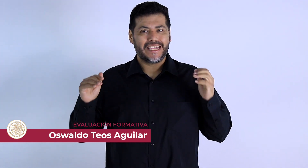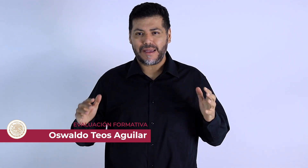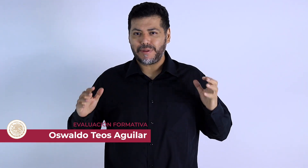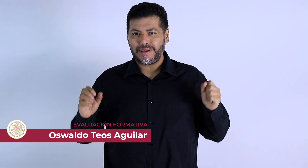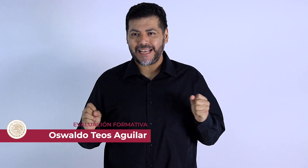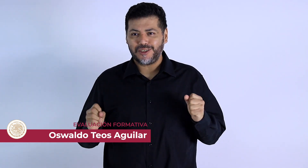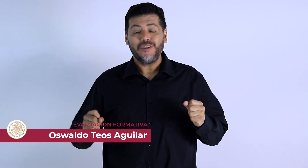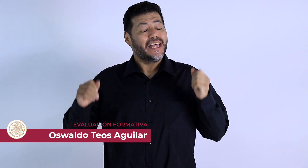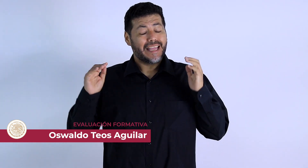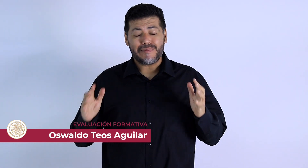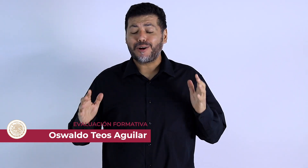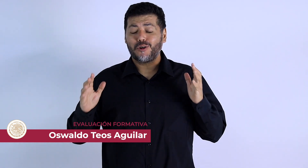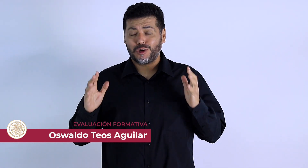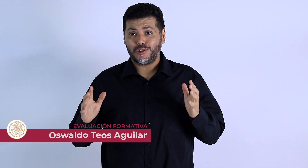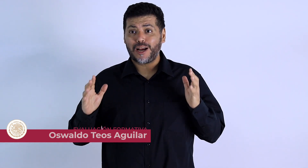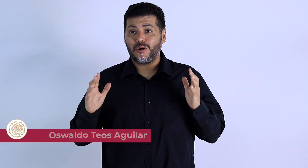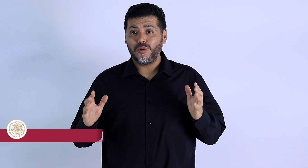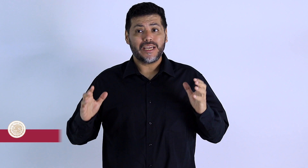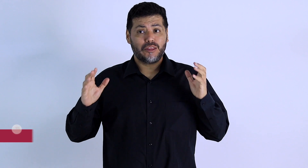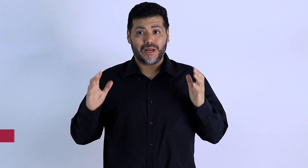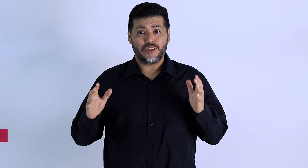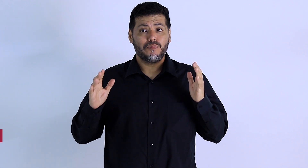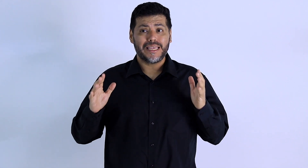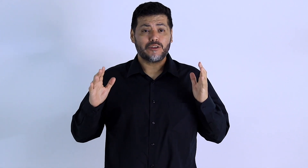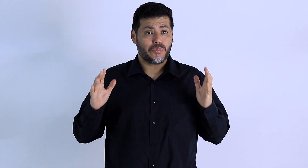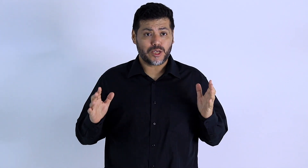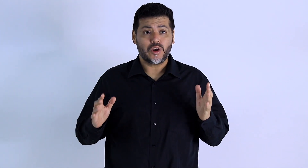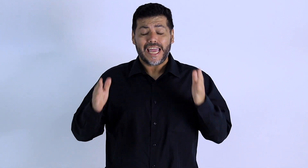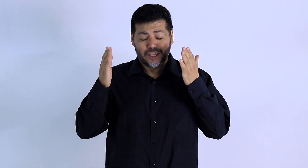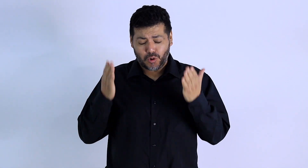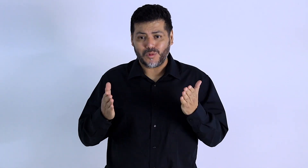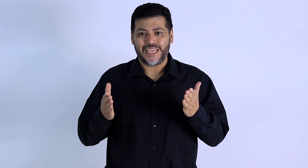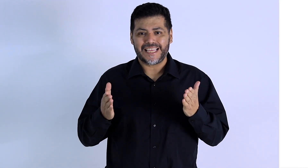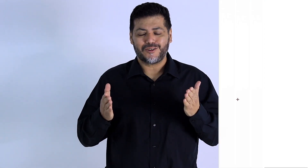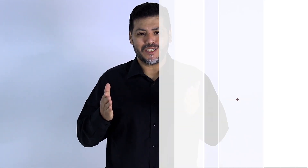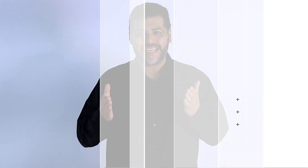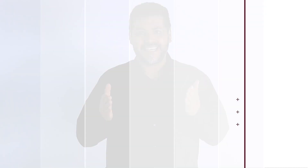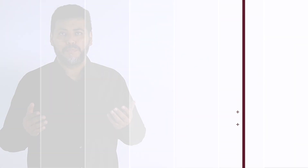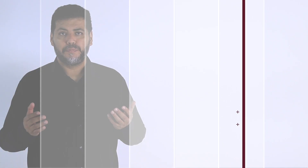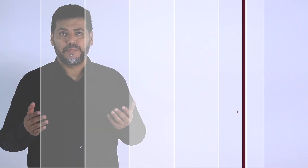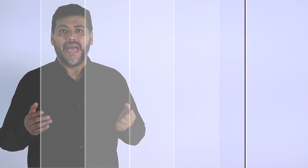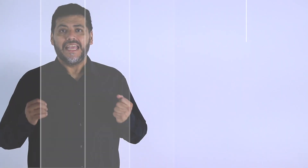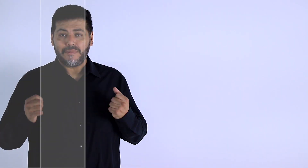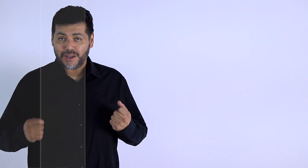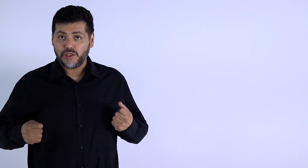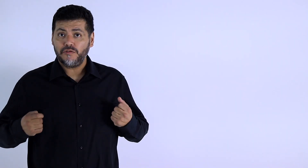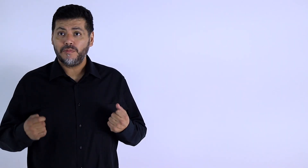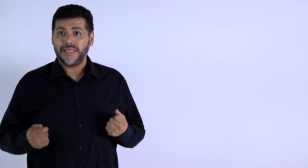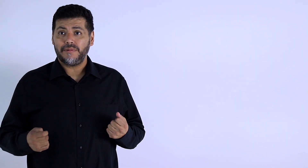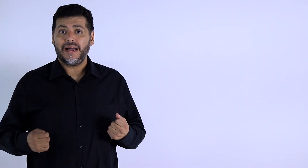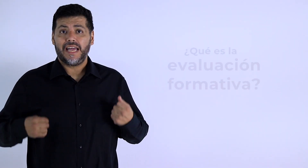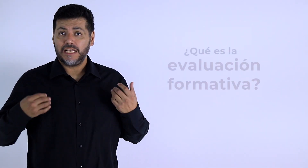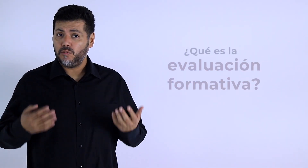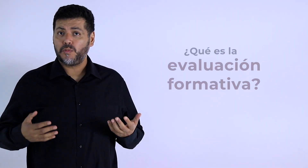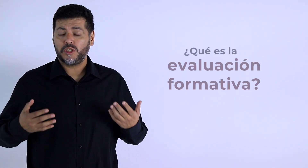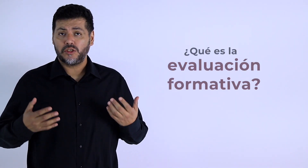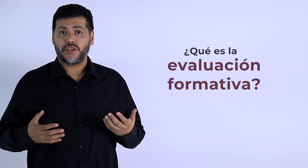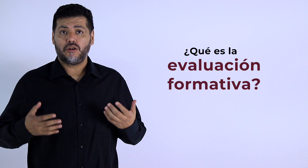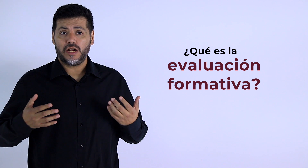la implementación del marco curricular común de educación media superior en tu comunidad escolar. La evaluación formativa es un proceso de recolección